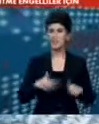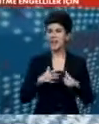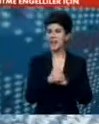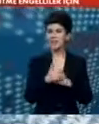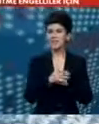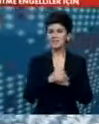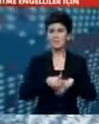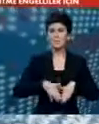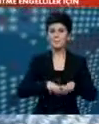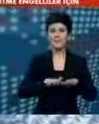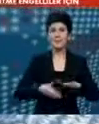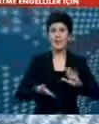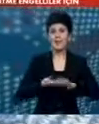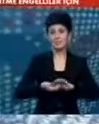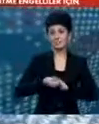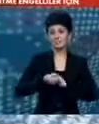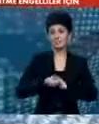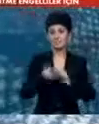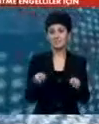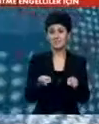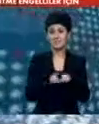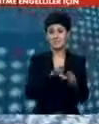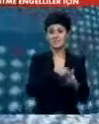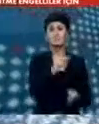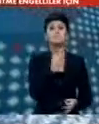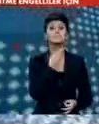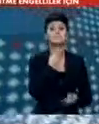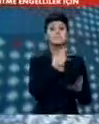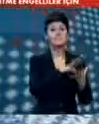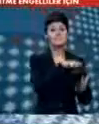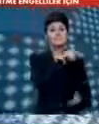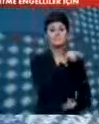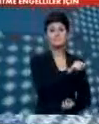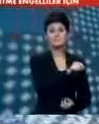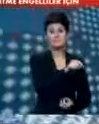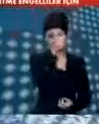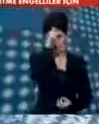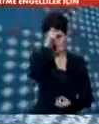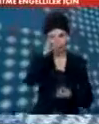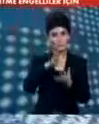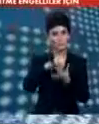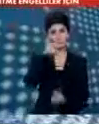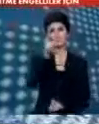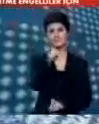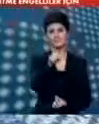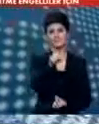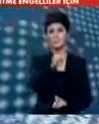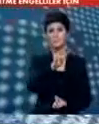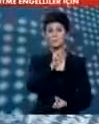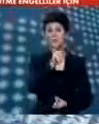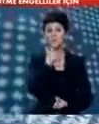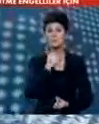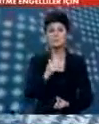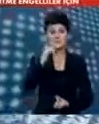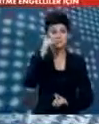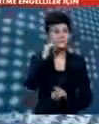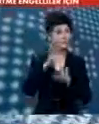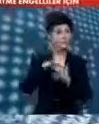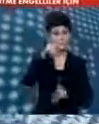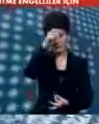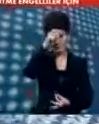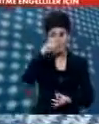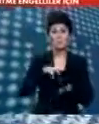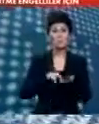Antalya'nın parklarında el ele dolaşan bir çift. Rus Olesya Zidoves'le Türk Serkan Antaç. 36 yaşındaki Serkan Antaç